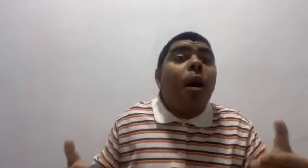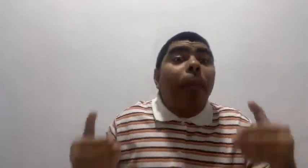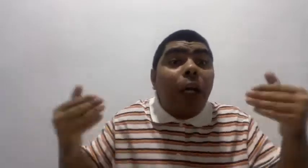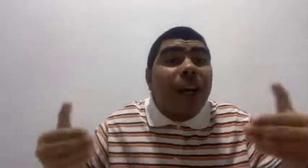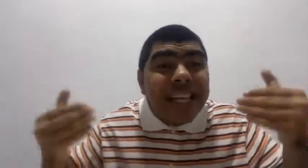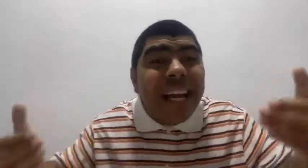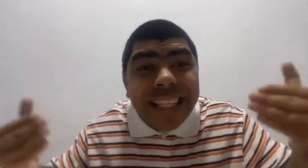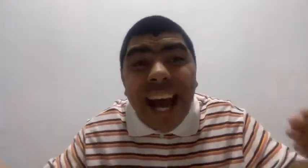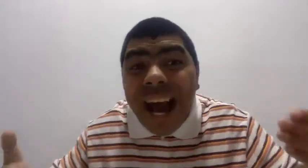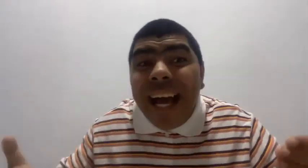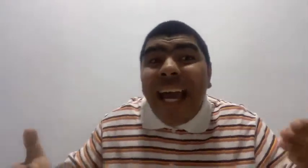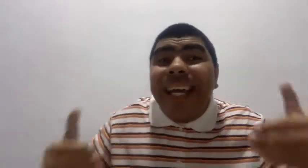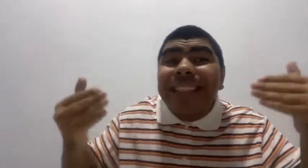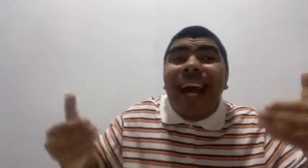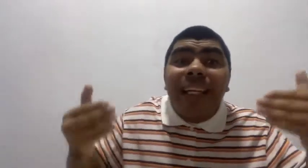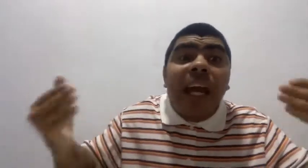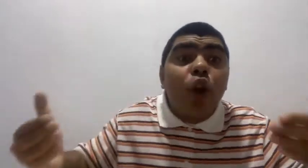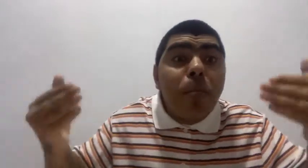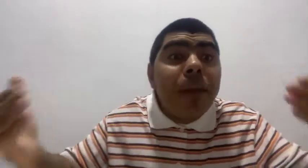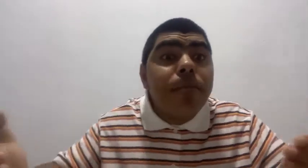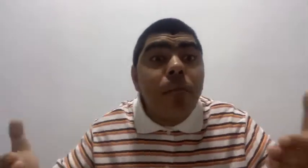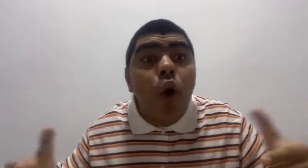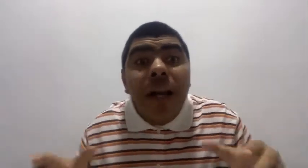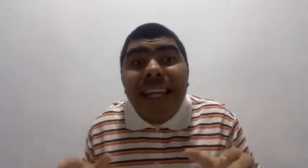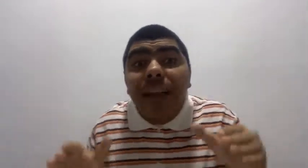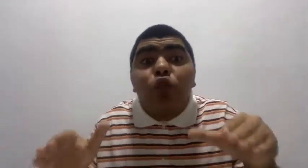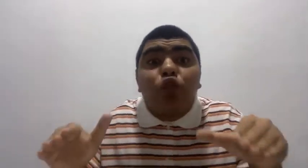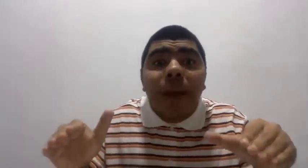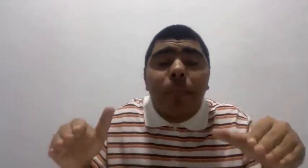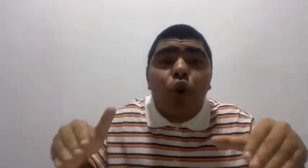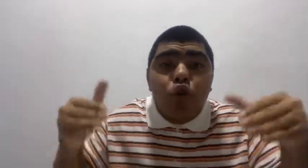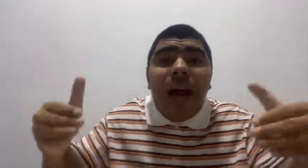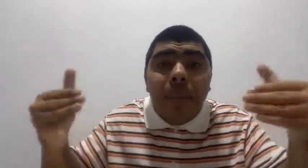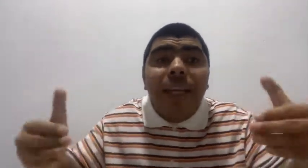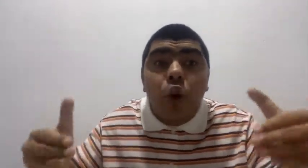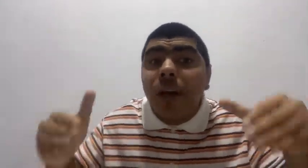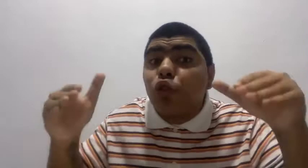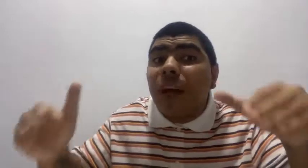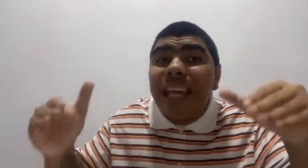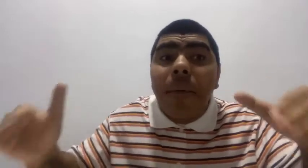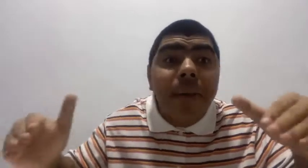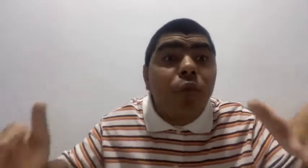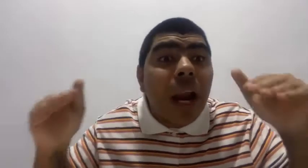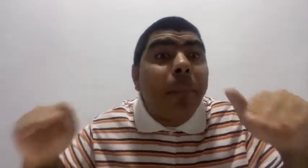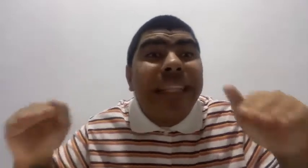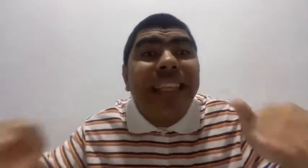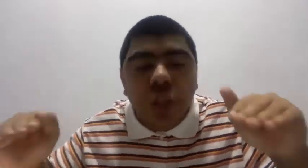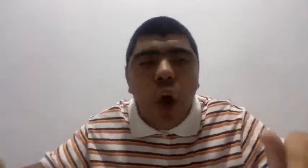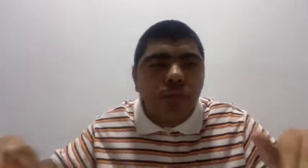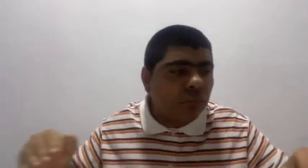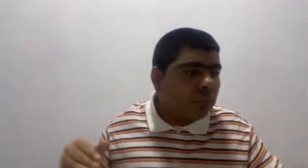pero en realidad están ellos mismos yéndose por un camino que lo está llevando a la perdición.